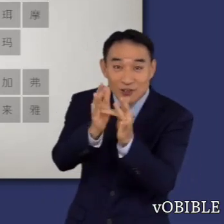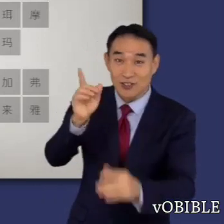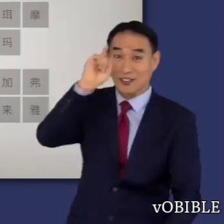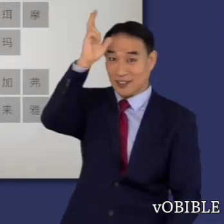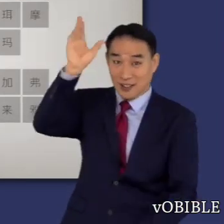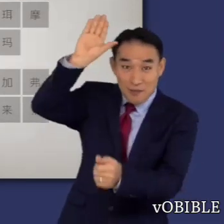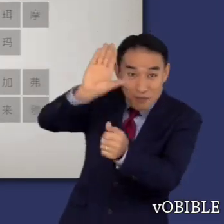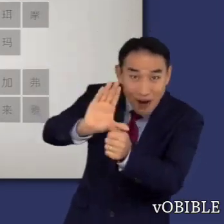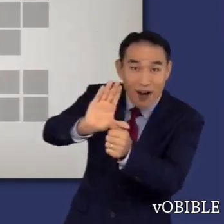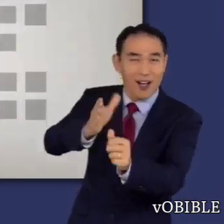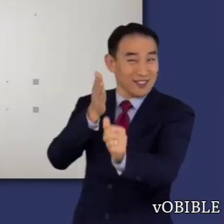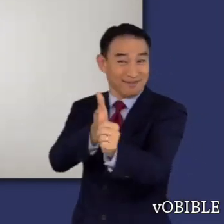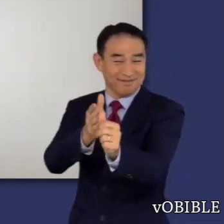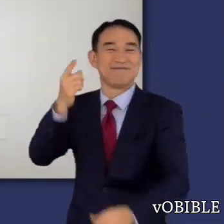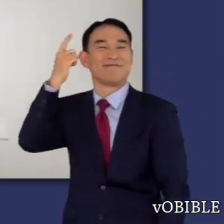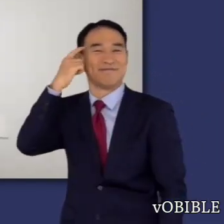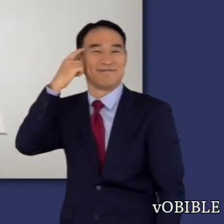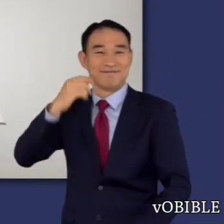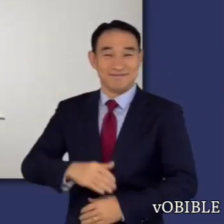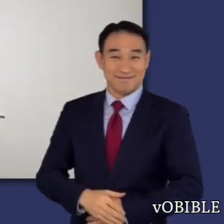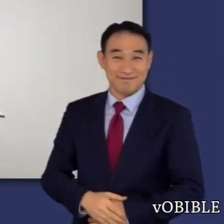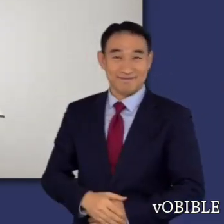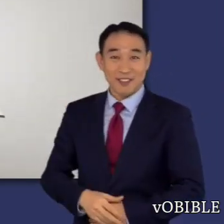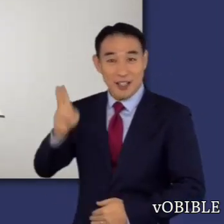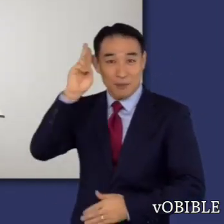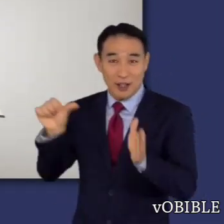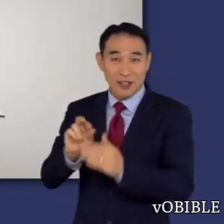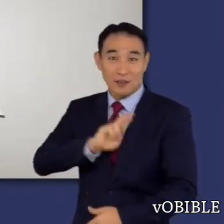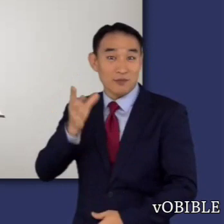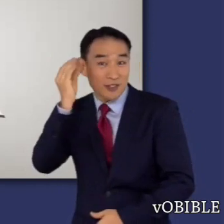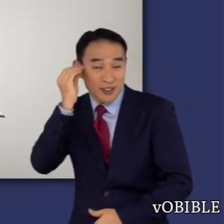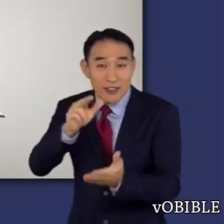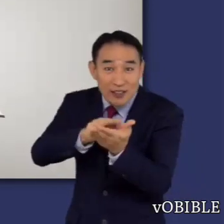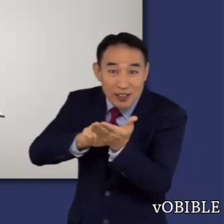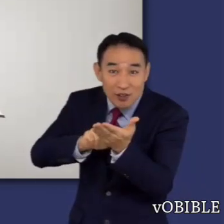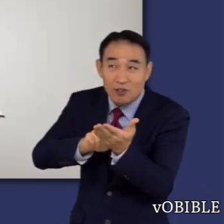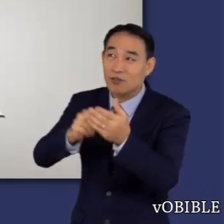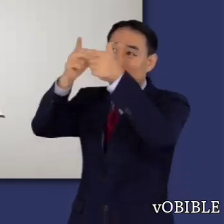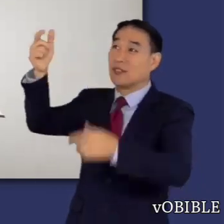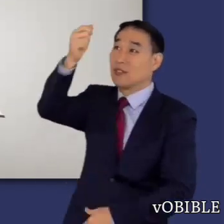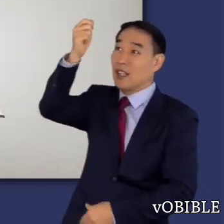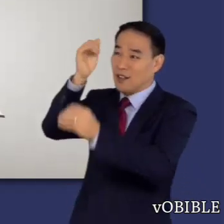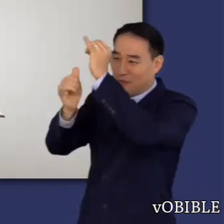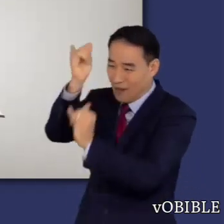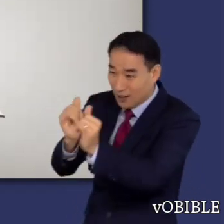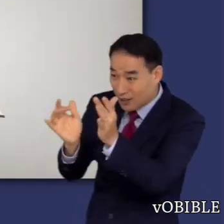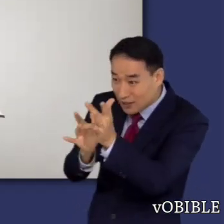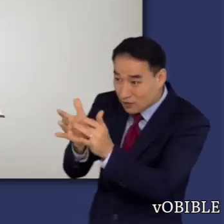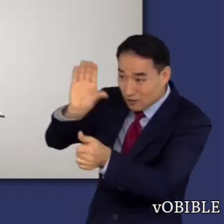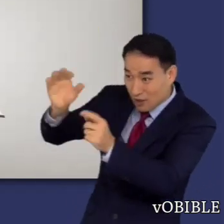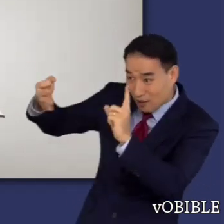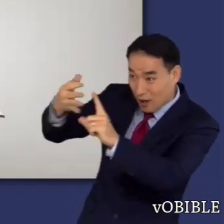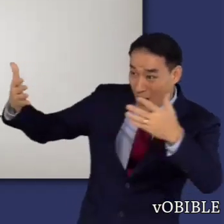之间的桥梁。你看马太福音时，请留意他怎样点出耶稣有权继承大卫